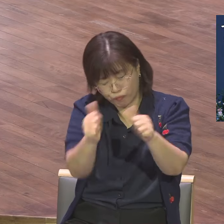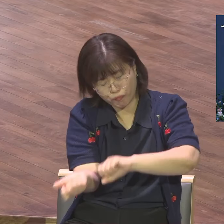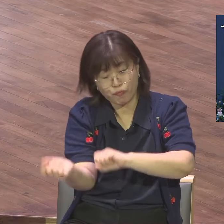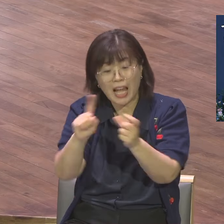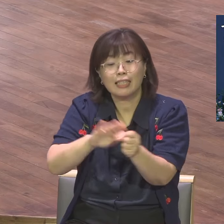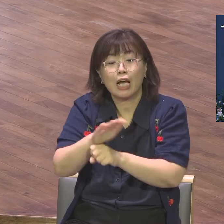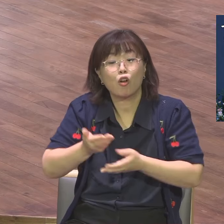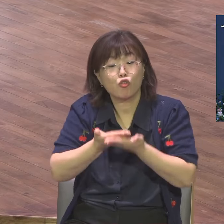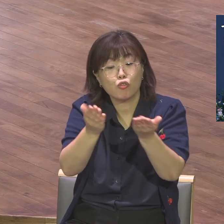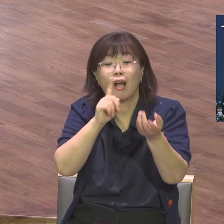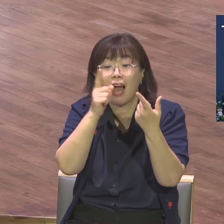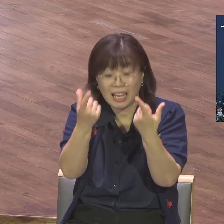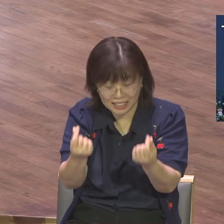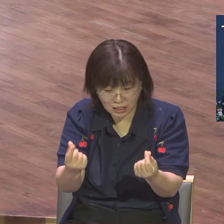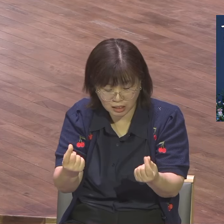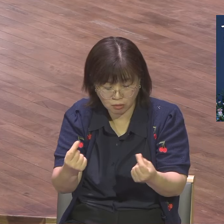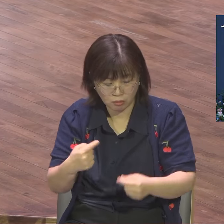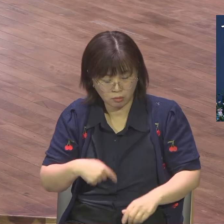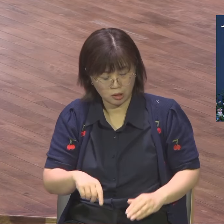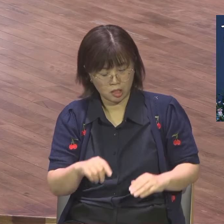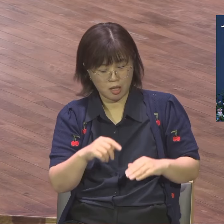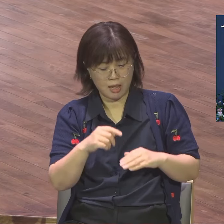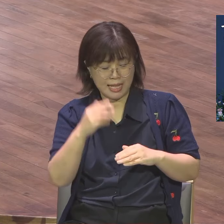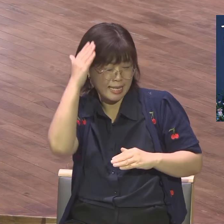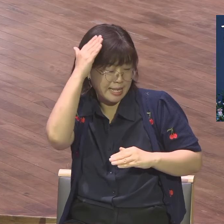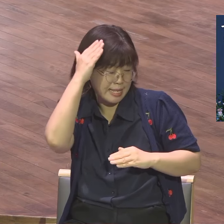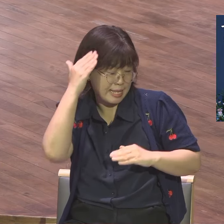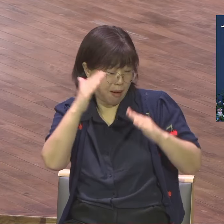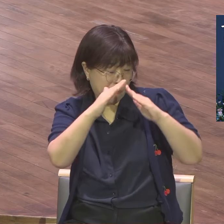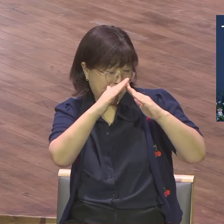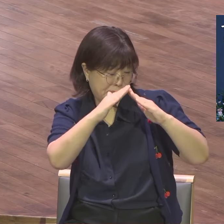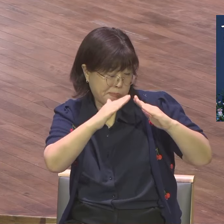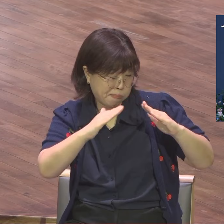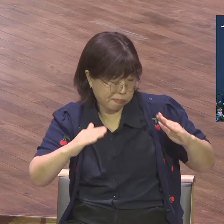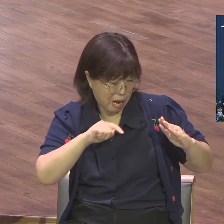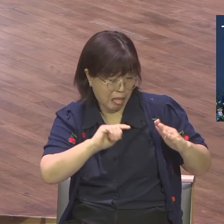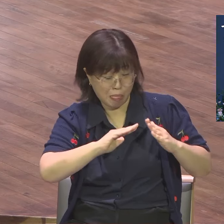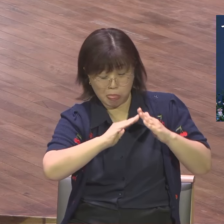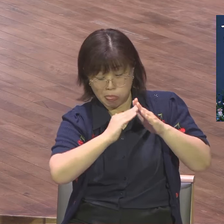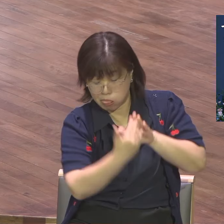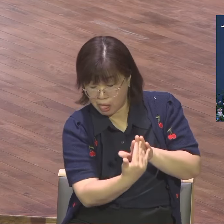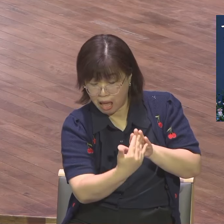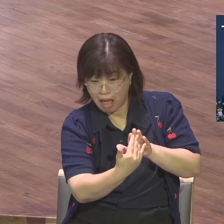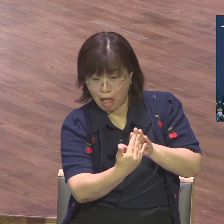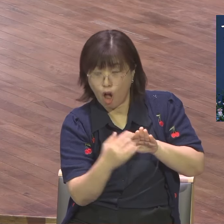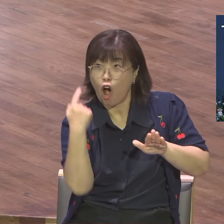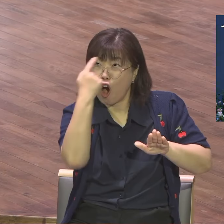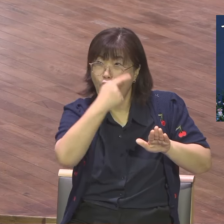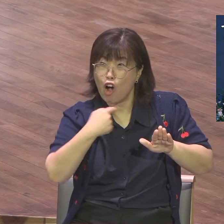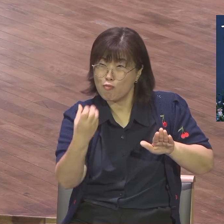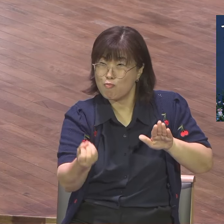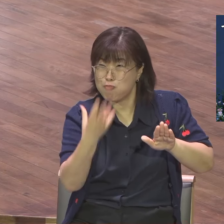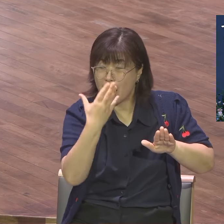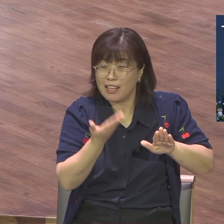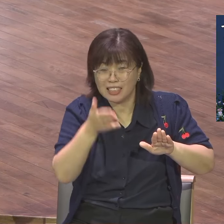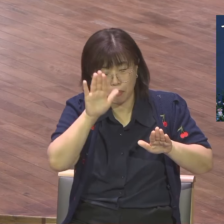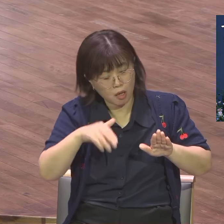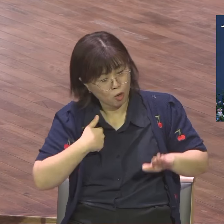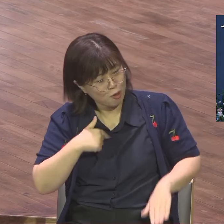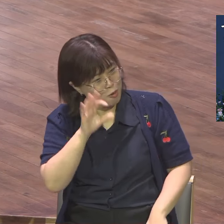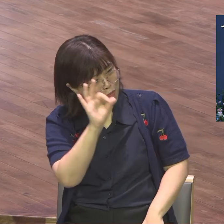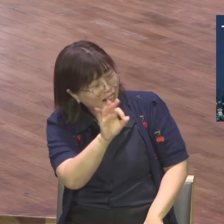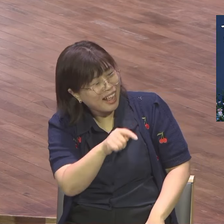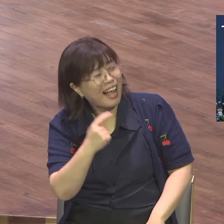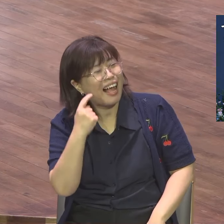그래서 그렇게 볼품이 없는 게달의 장막이 가장 화려한 뭐요? 솔로몬의 휘장으로